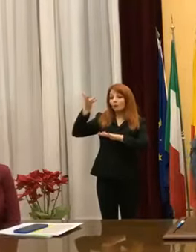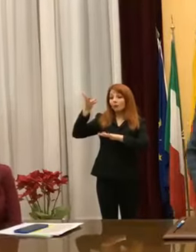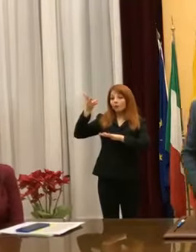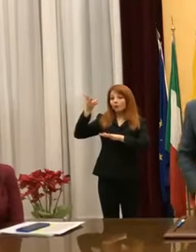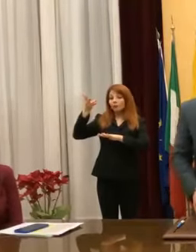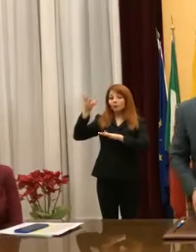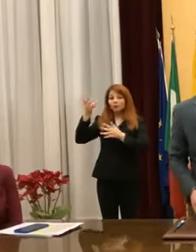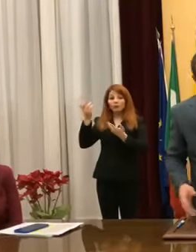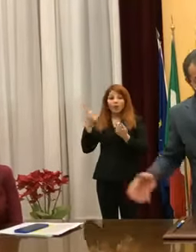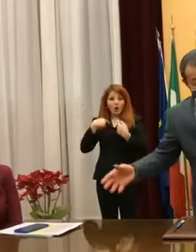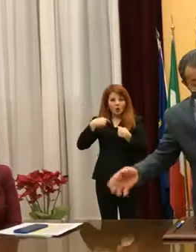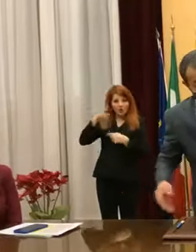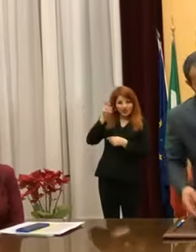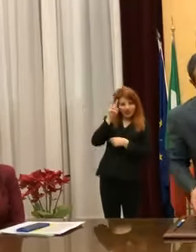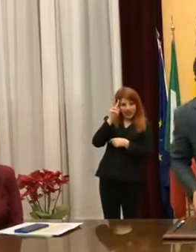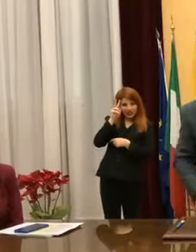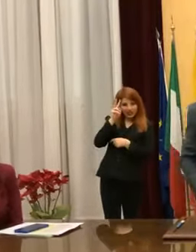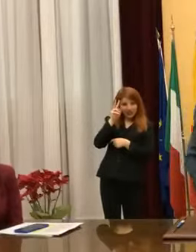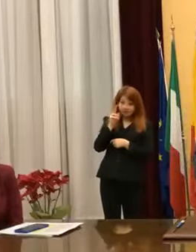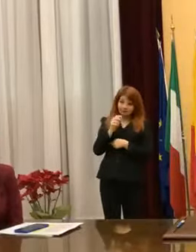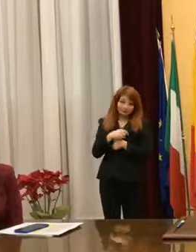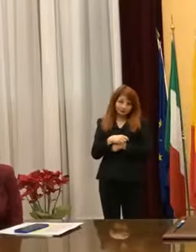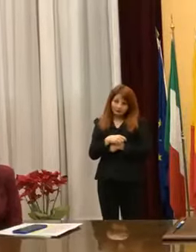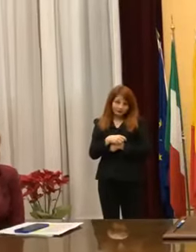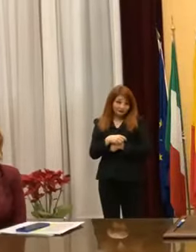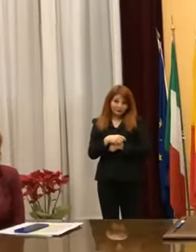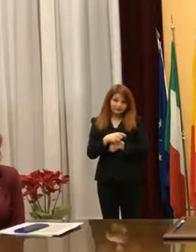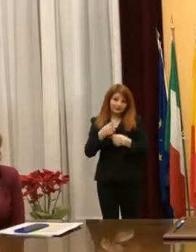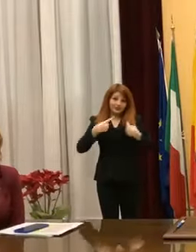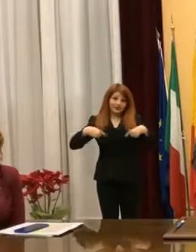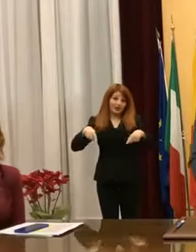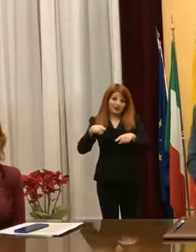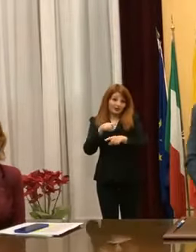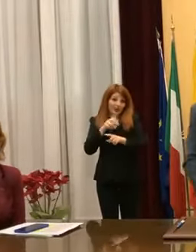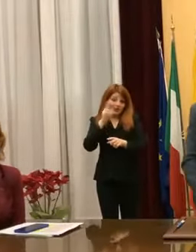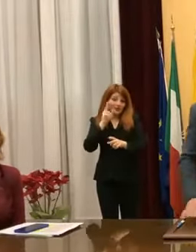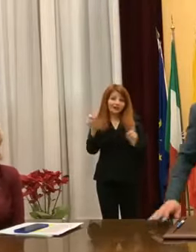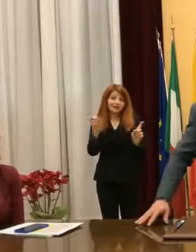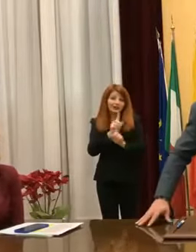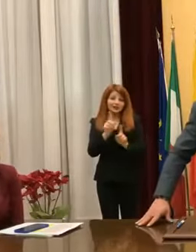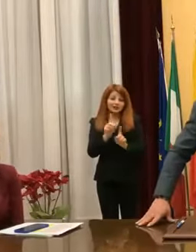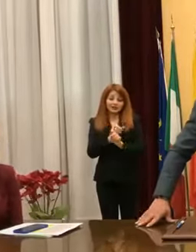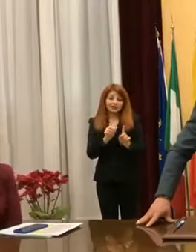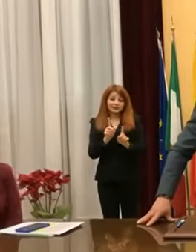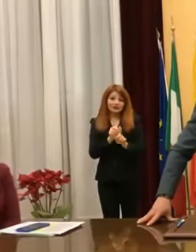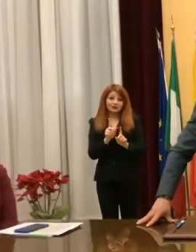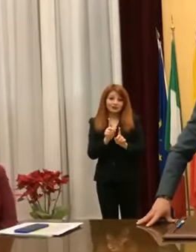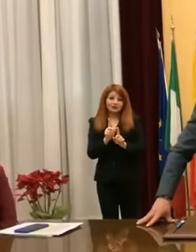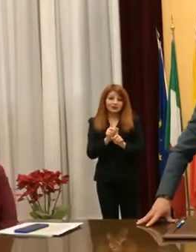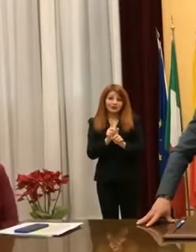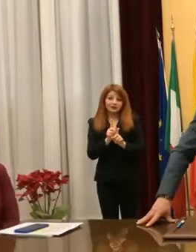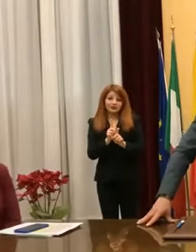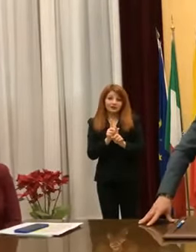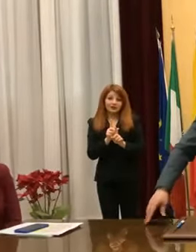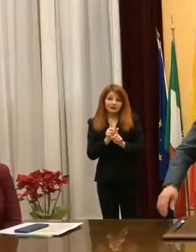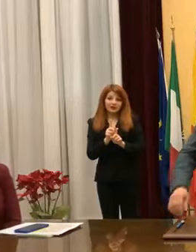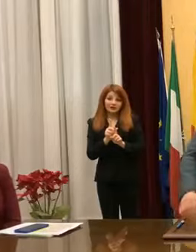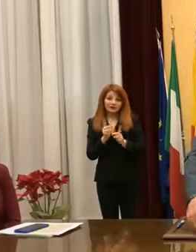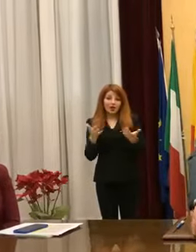nessun santuario o a qualche santuario non meritiamo diritto di cittadinanza. Noi fino a quando la gente, quando il